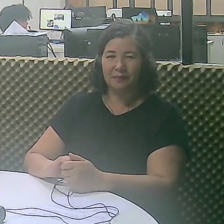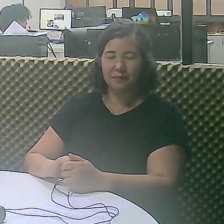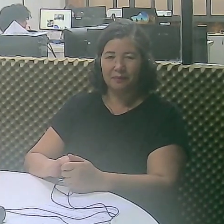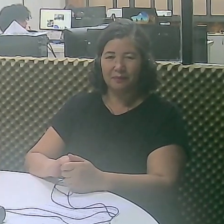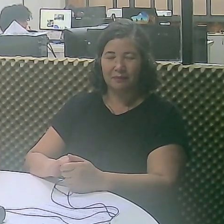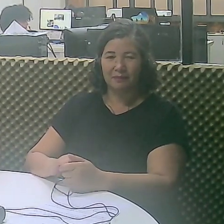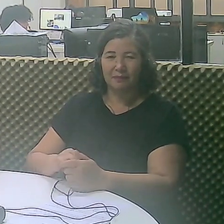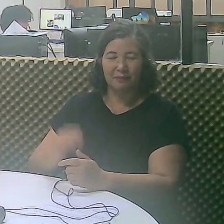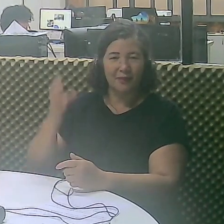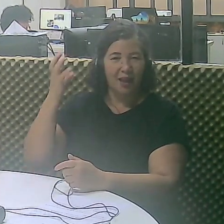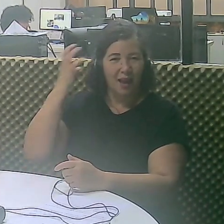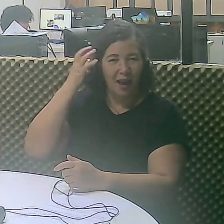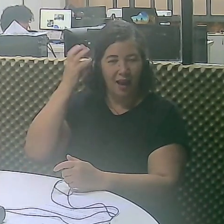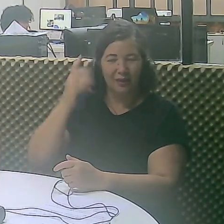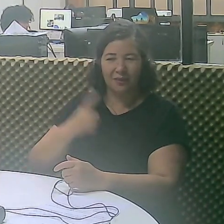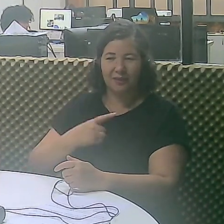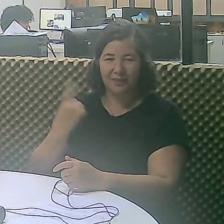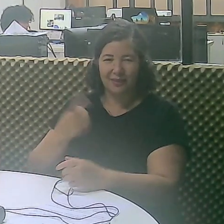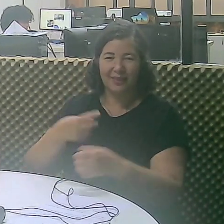Rádio Nossa Cidade.